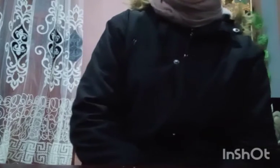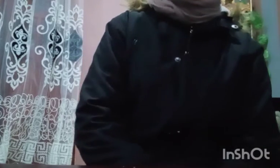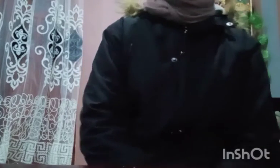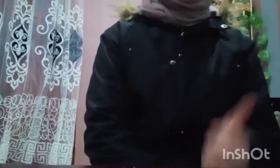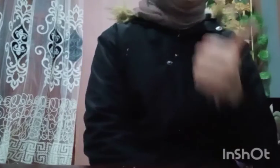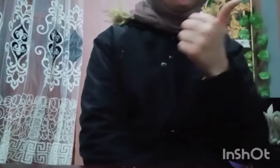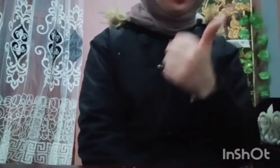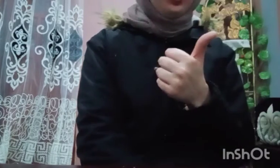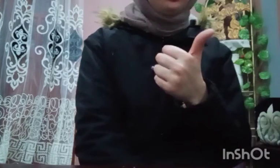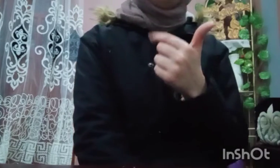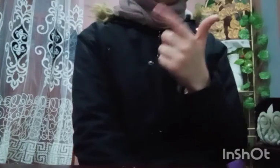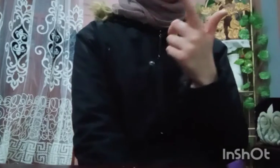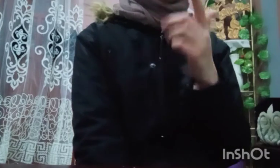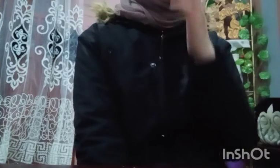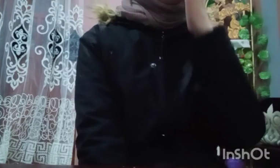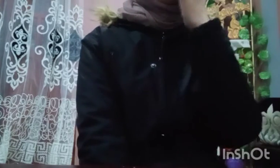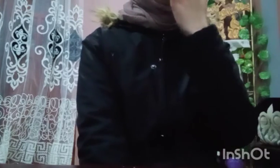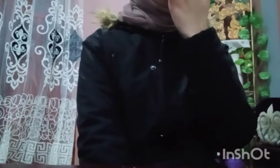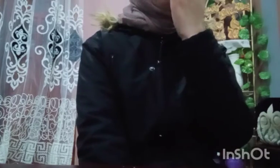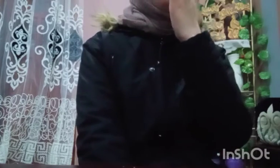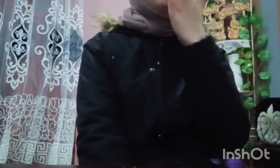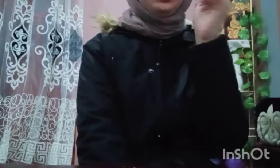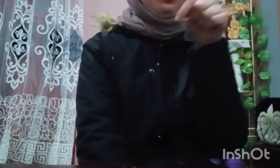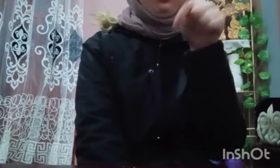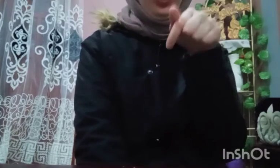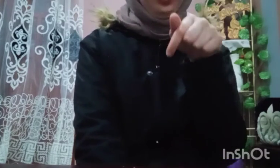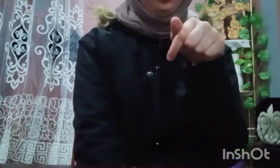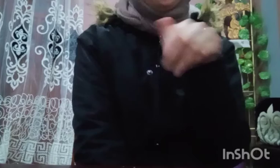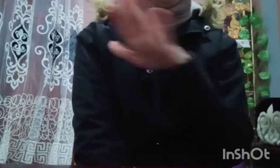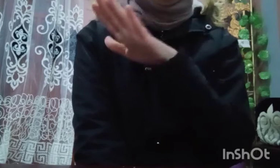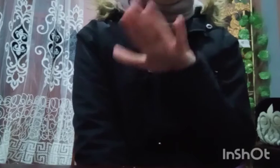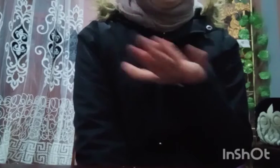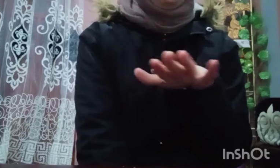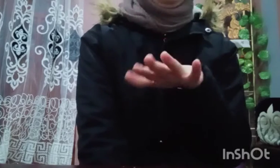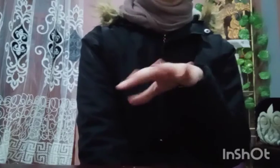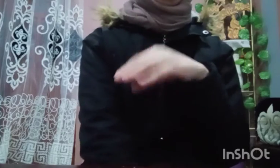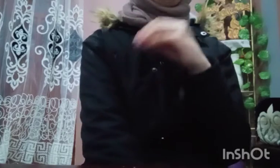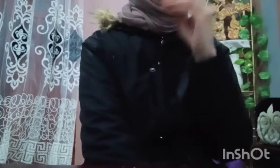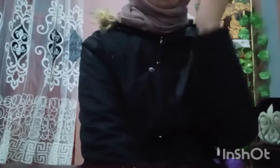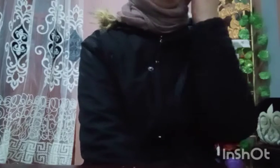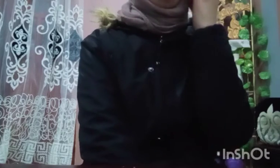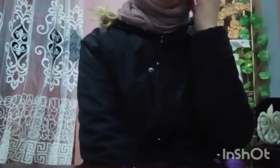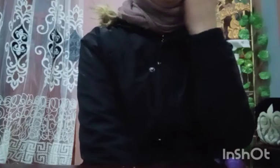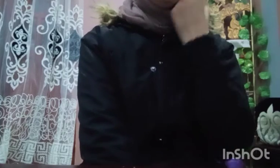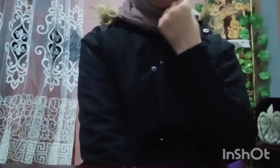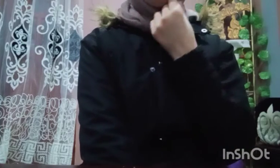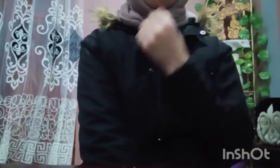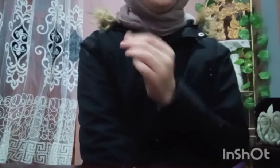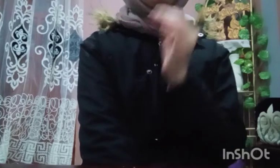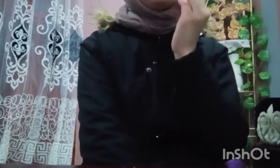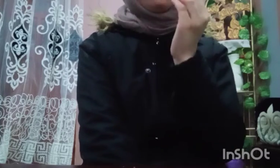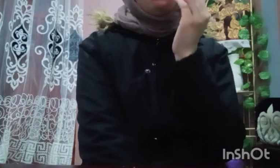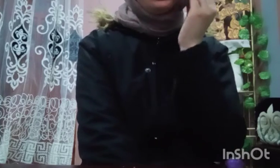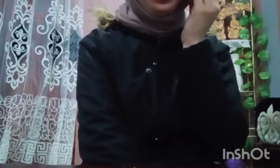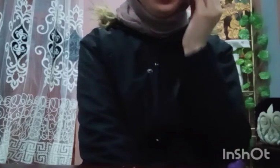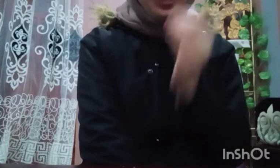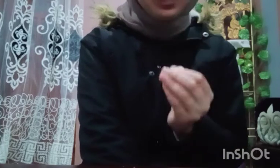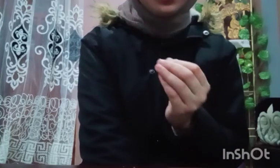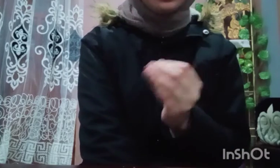نقرا صح القران بصح مش كيما رمضان 2021 كان غير يعني رمضان 2021 كان من احسن الرمضانات